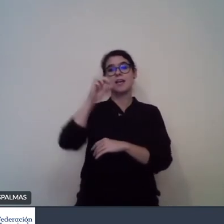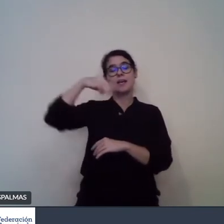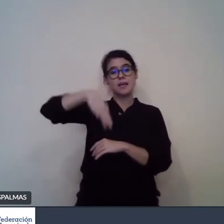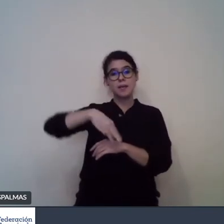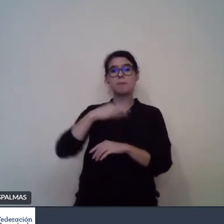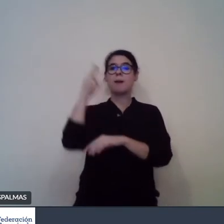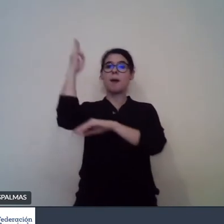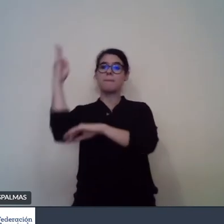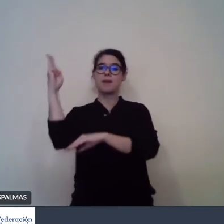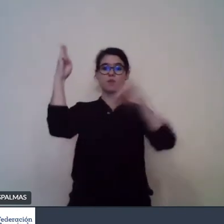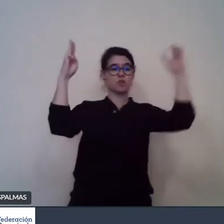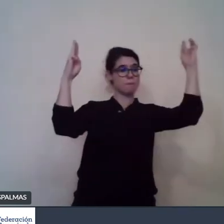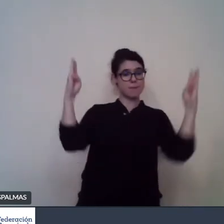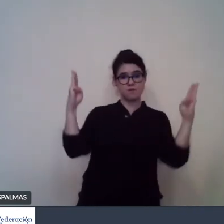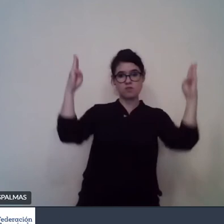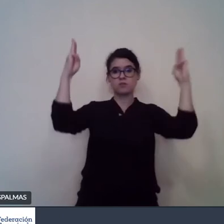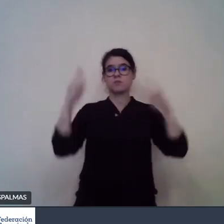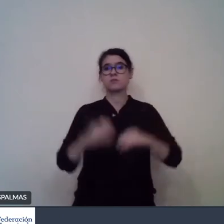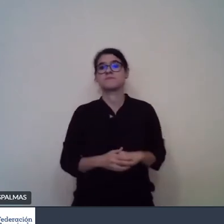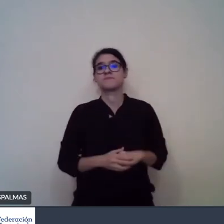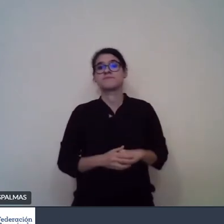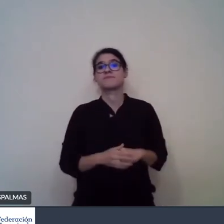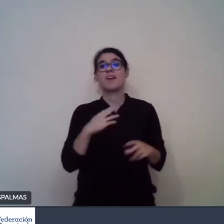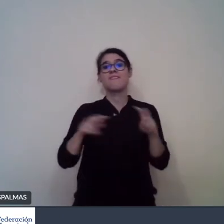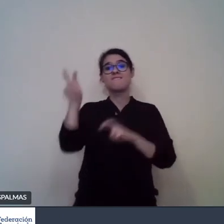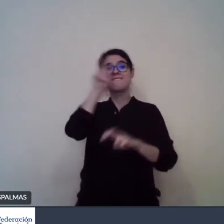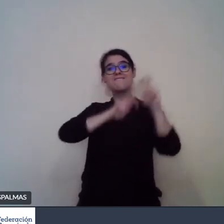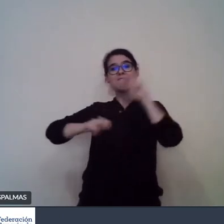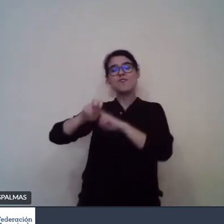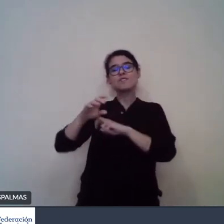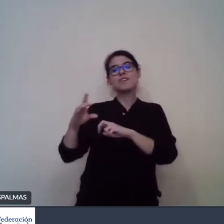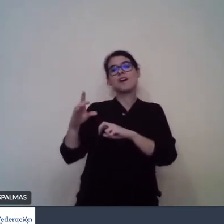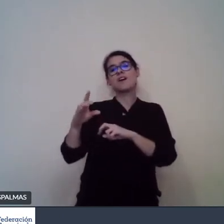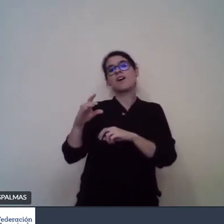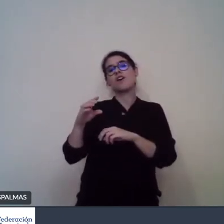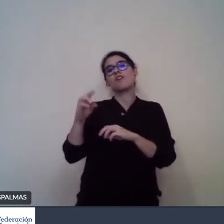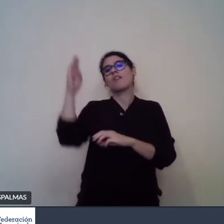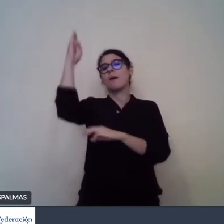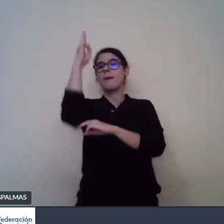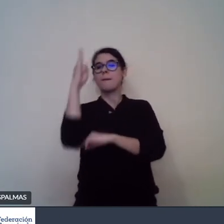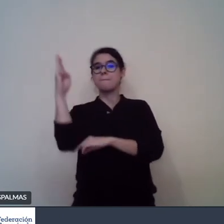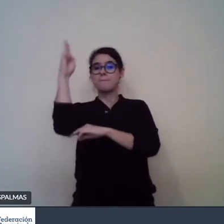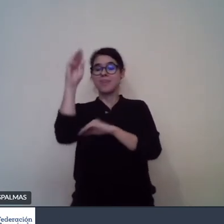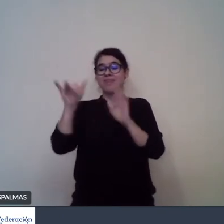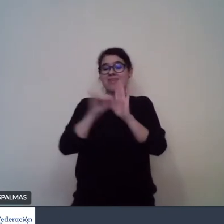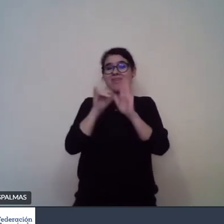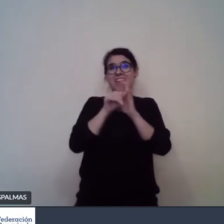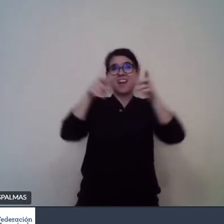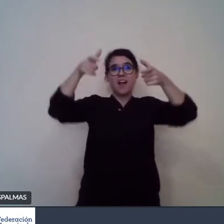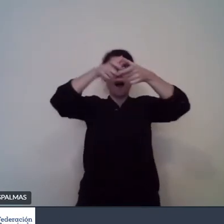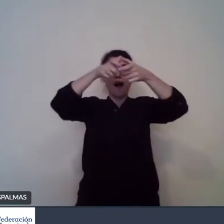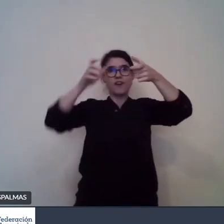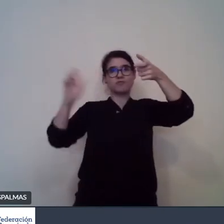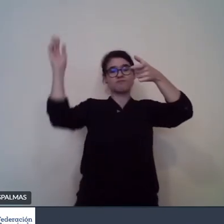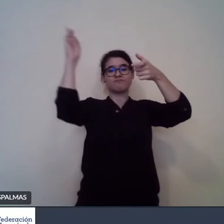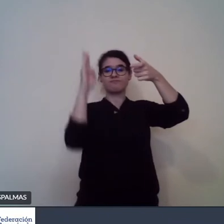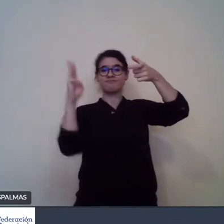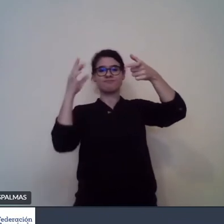Subida poste alto. Y buscamos con el ducking, con la posición de pivot cercana al aro. Ese sería el pase que habría que buscar.